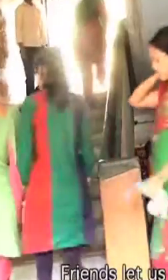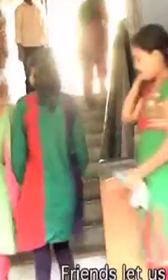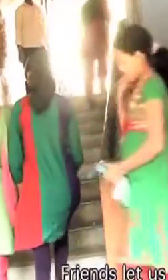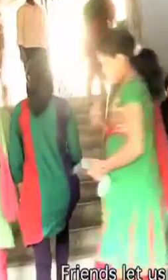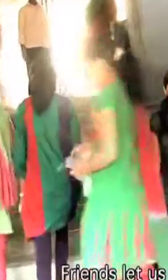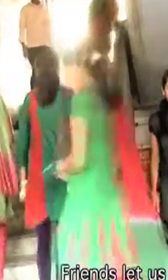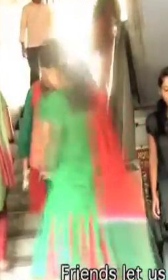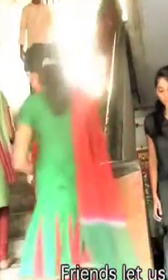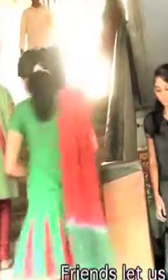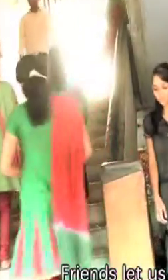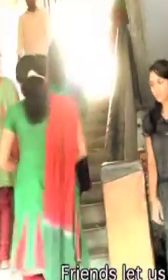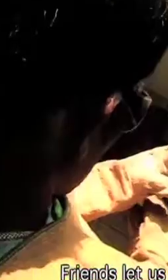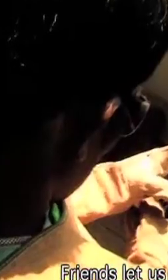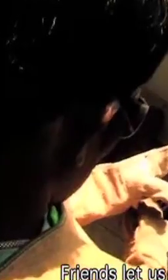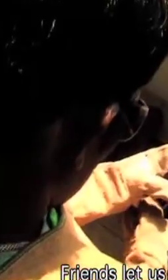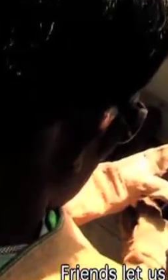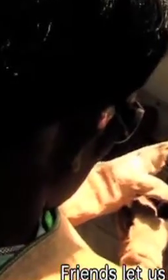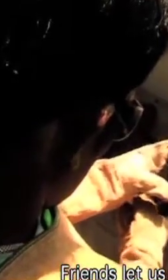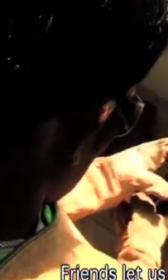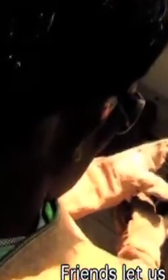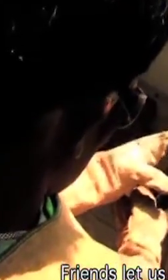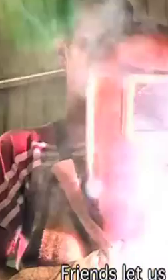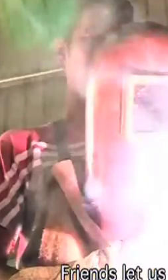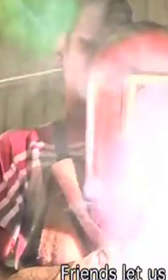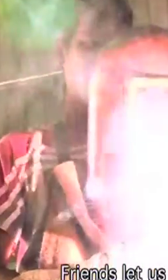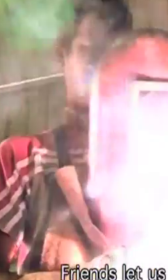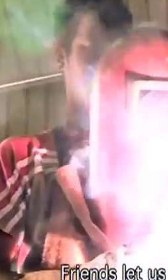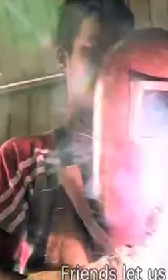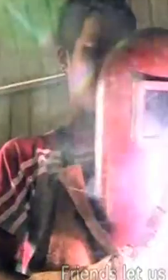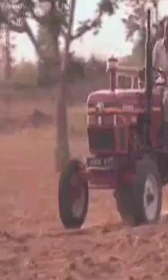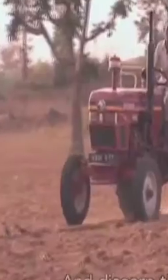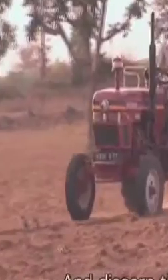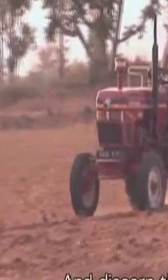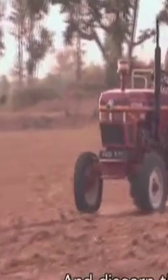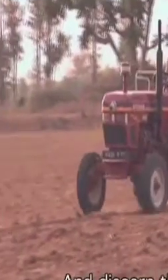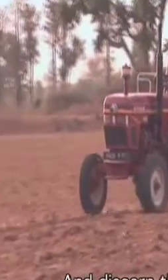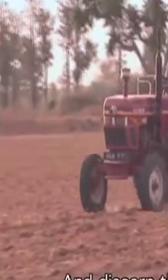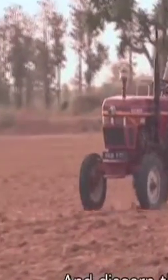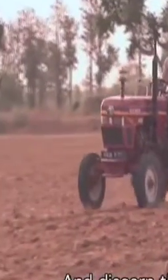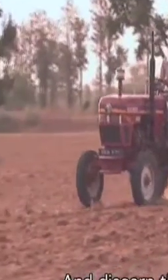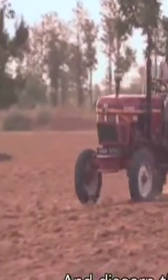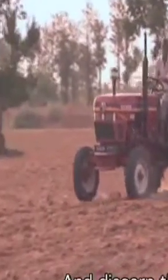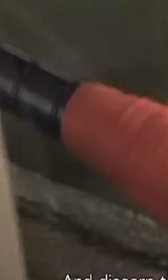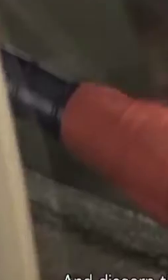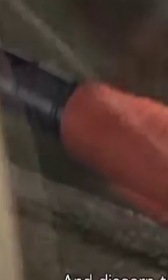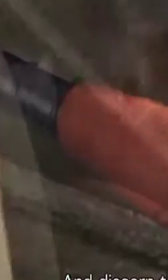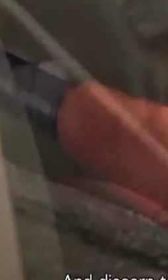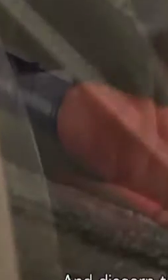मित्रों हम उठे और जागे, मंजिल आने की ध्वनि